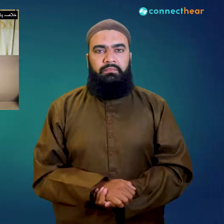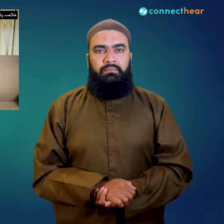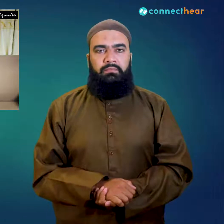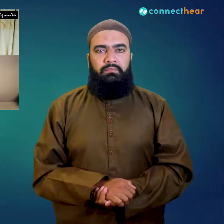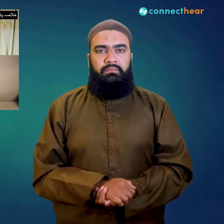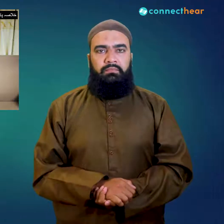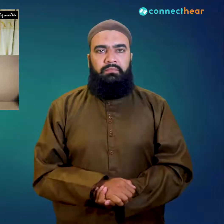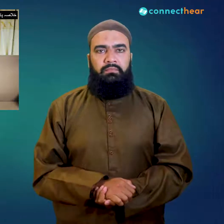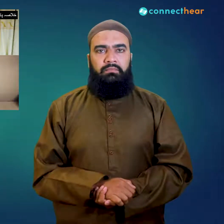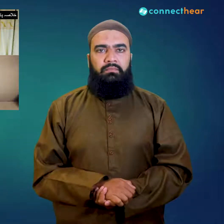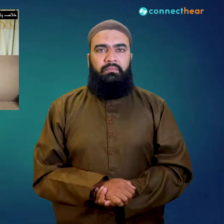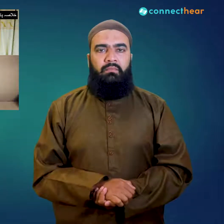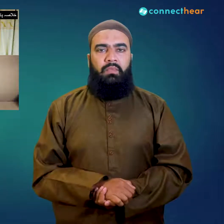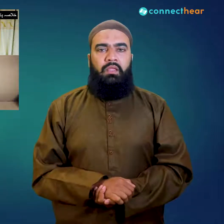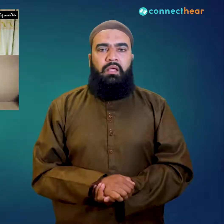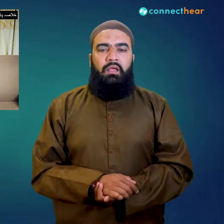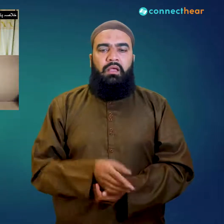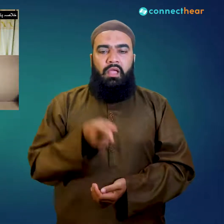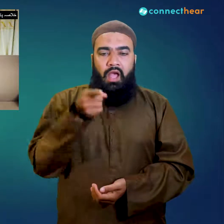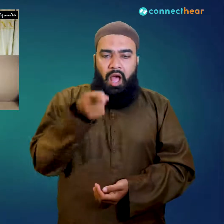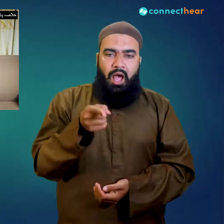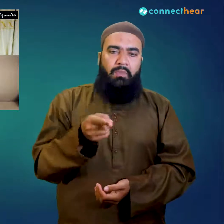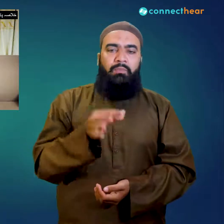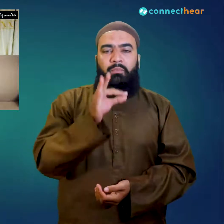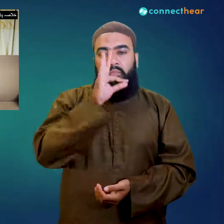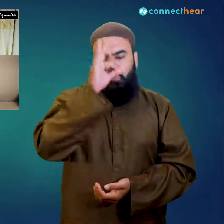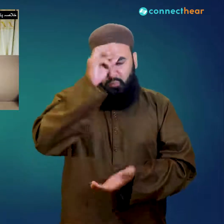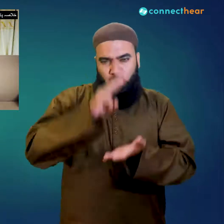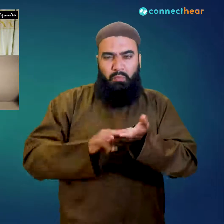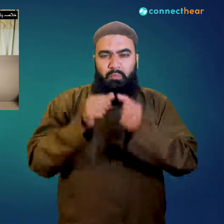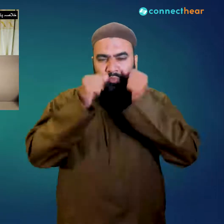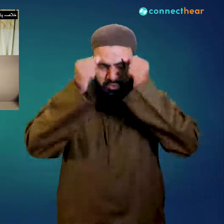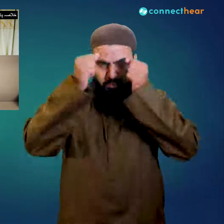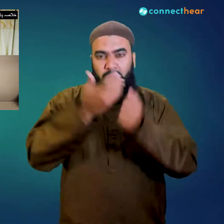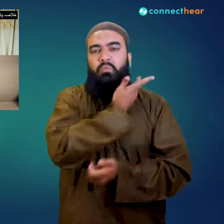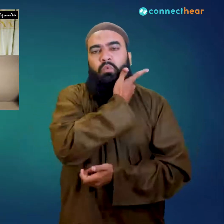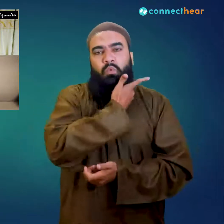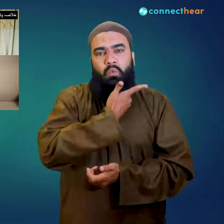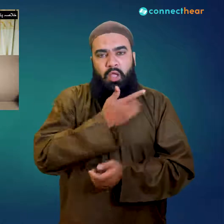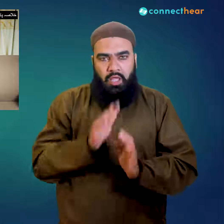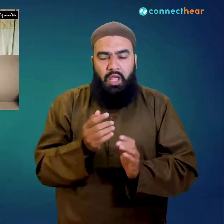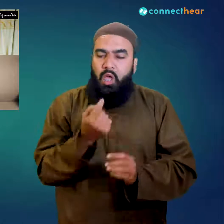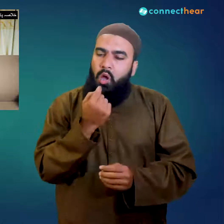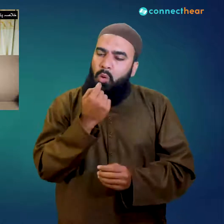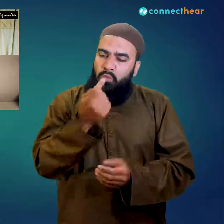فَلَنُوَلِّيَنَّكَ قِبْلَةً تَرْضَاهَا، بس ہم نے آپ کے لیے وہ قبلہ کر دیا